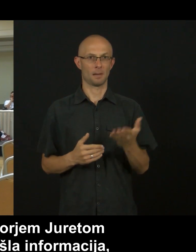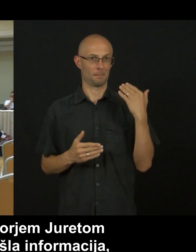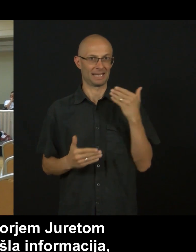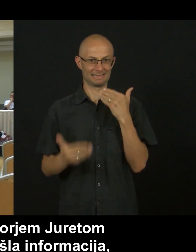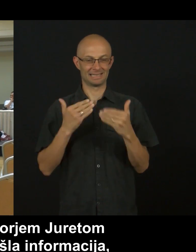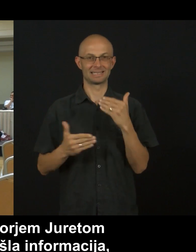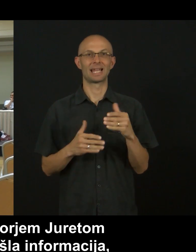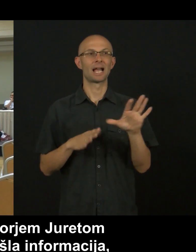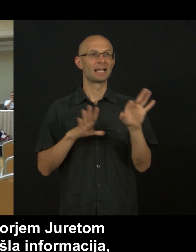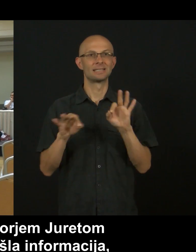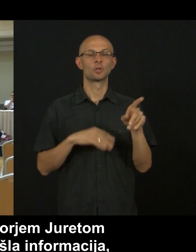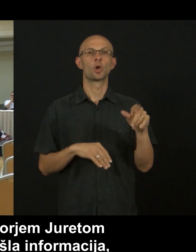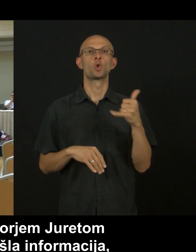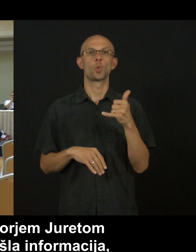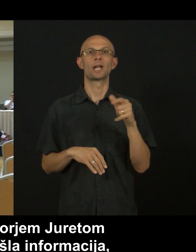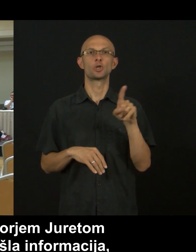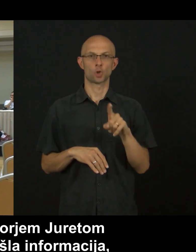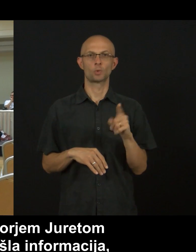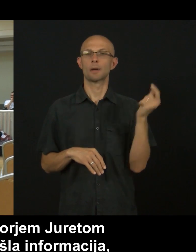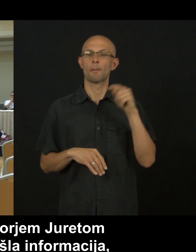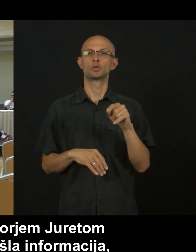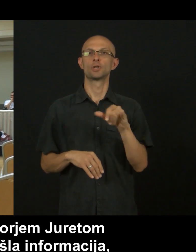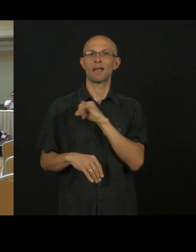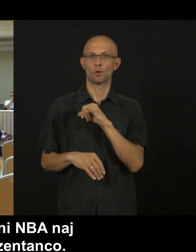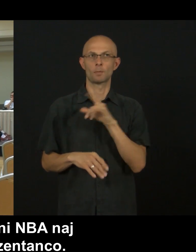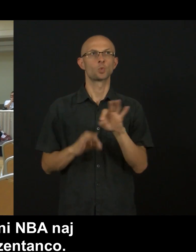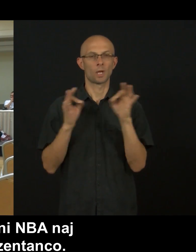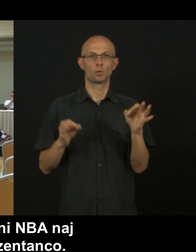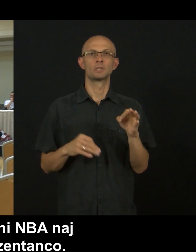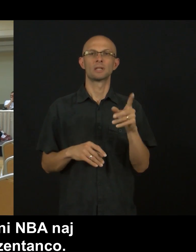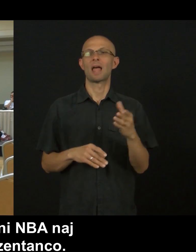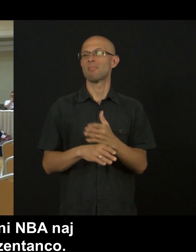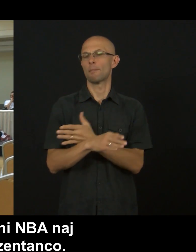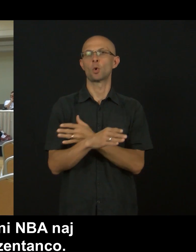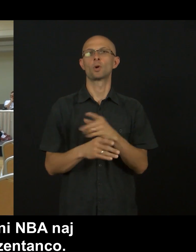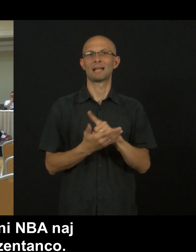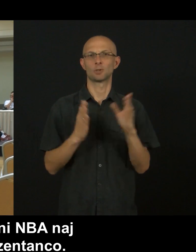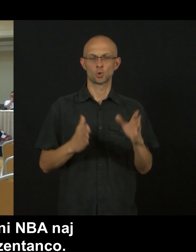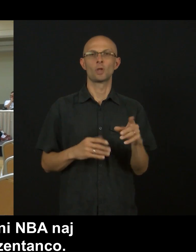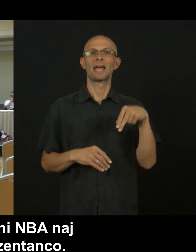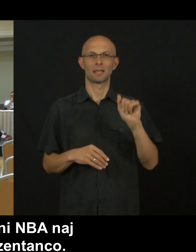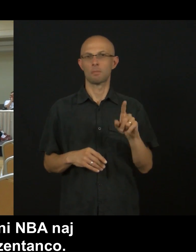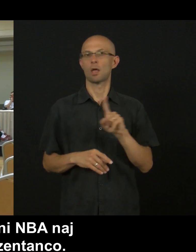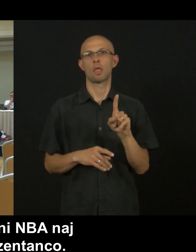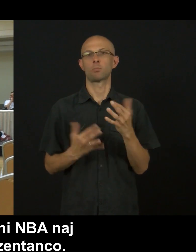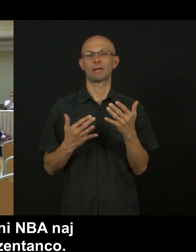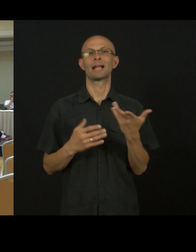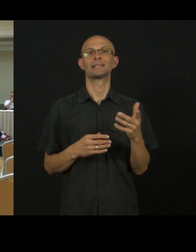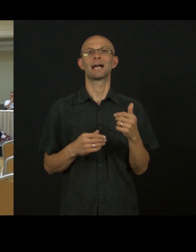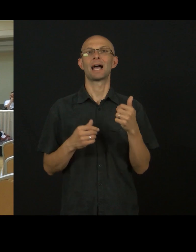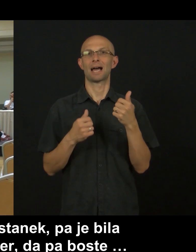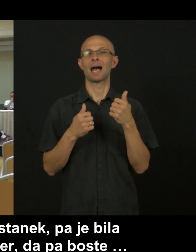Pred sestankom s selektorjem Jurjetom Dovcem je v javnost prišla informacija, da po naborni sezoni NBA naj ne bi igrali za